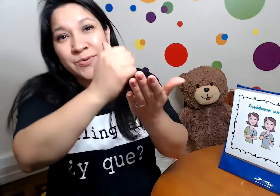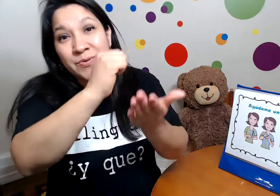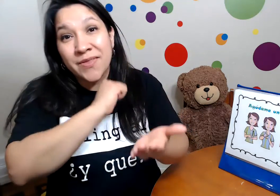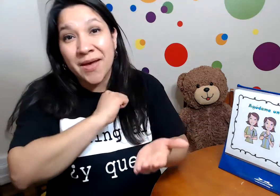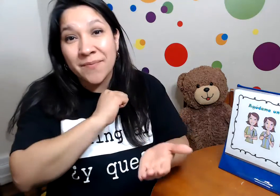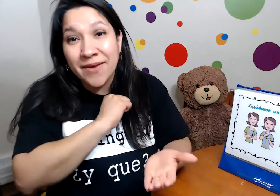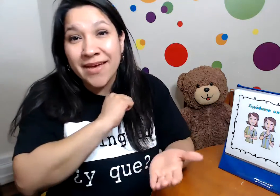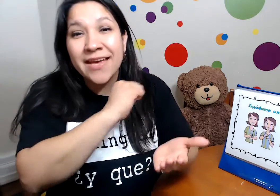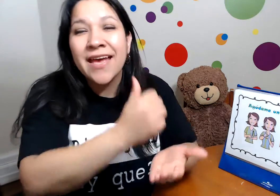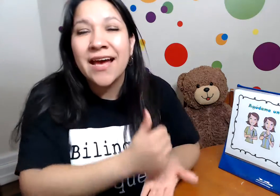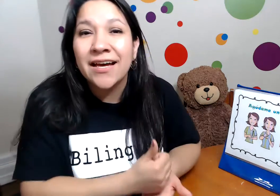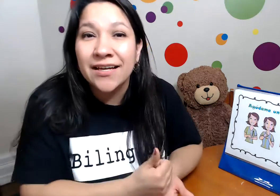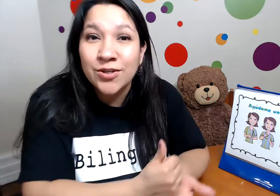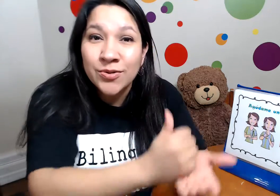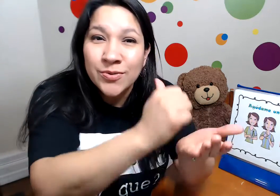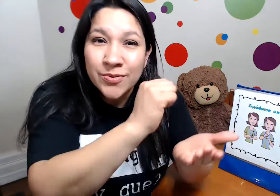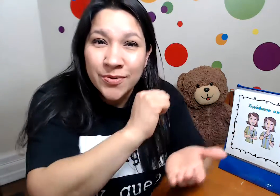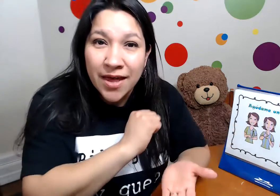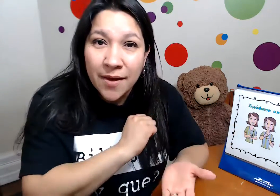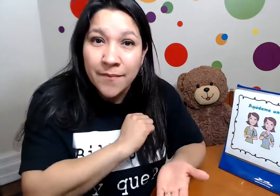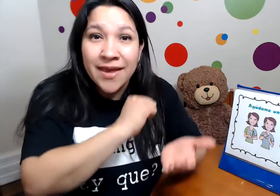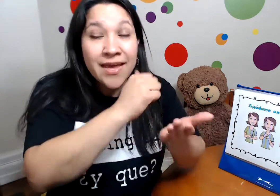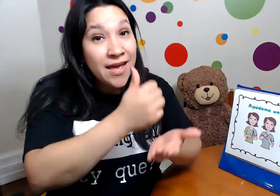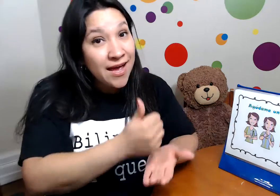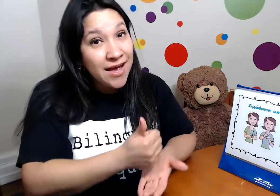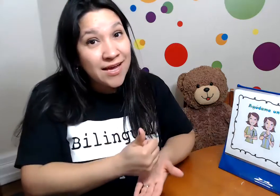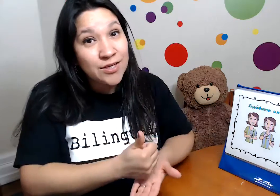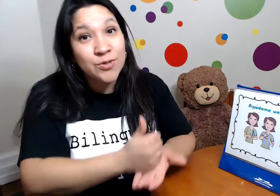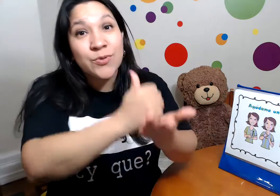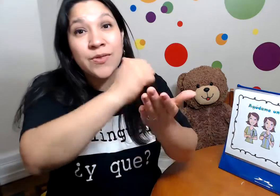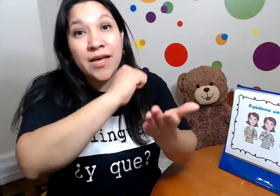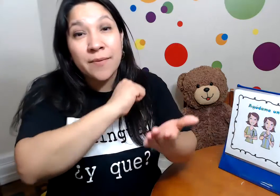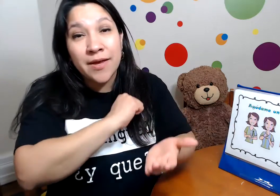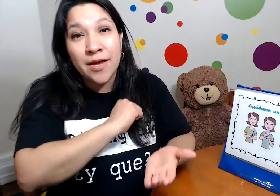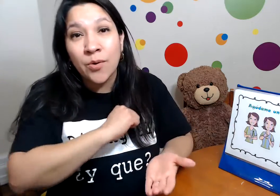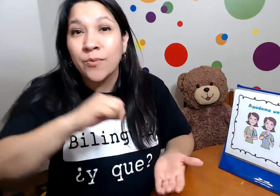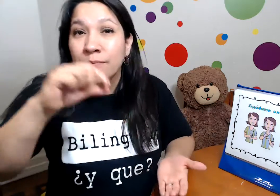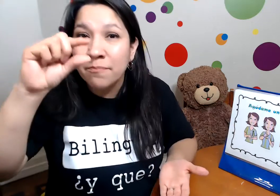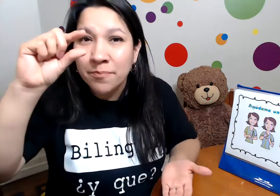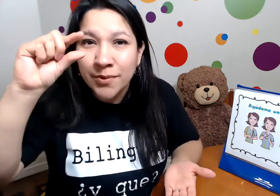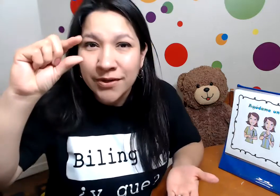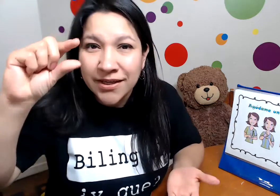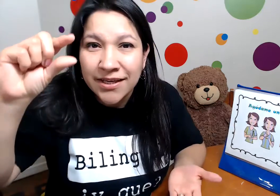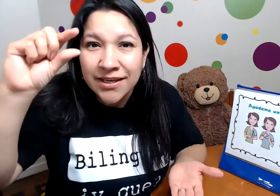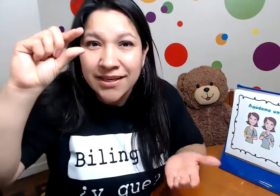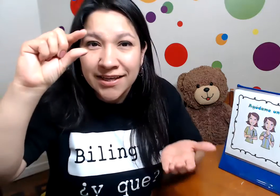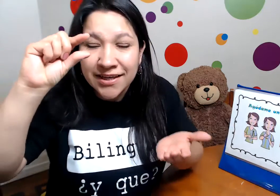me ayuda me ayuda me un poquitito